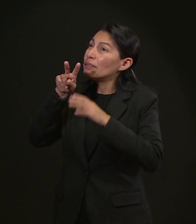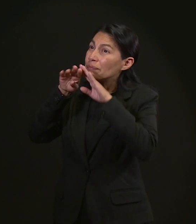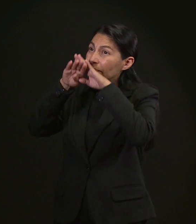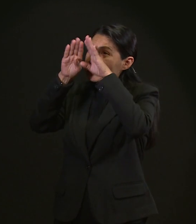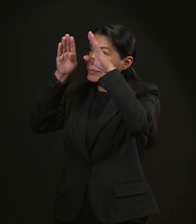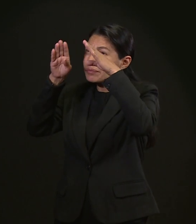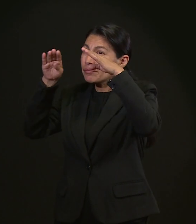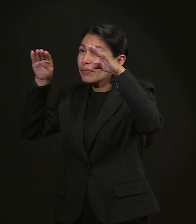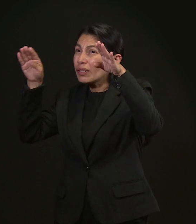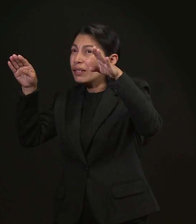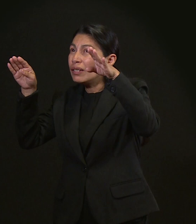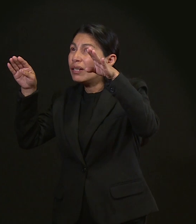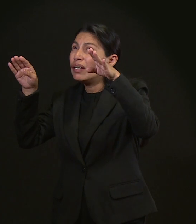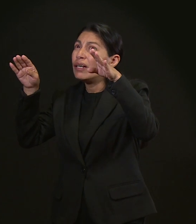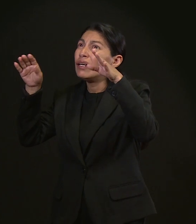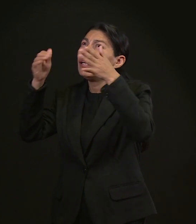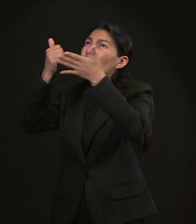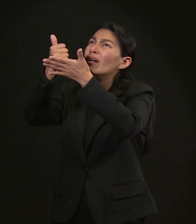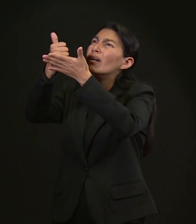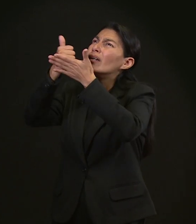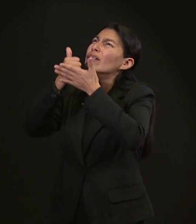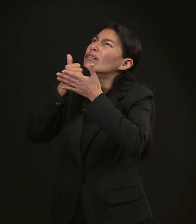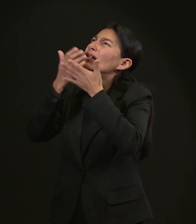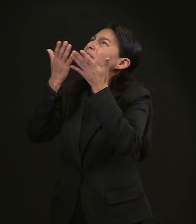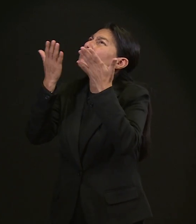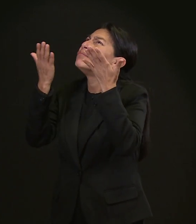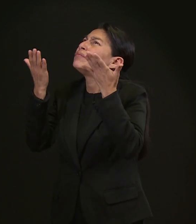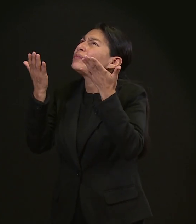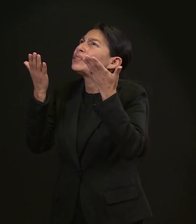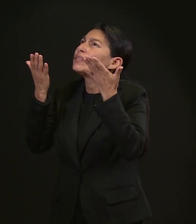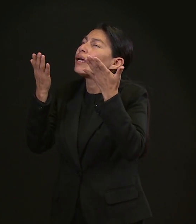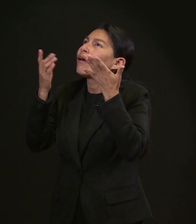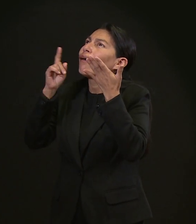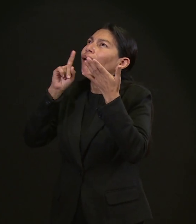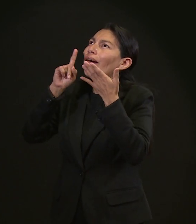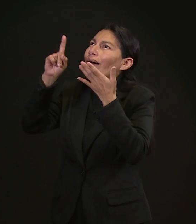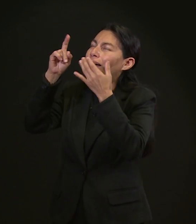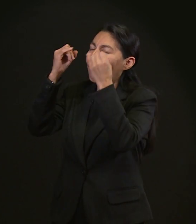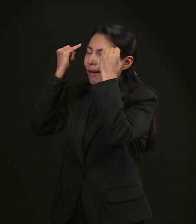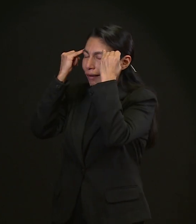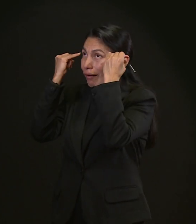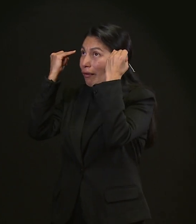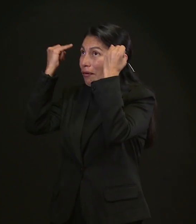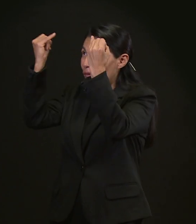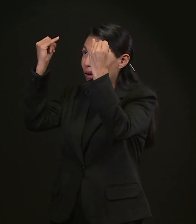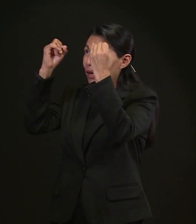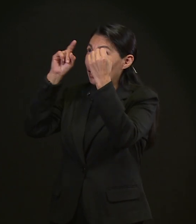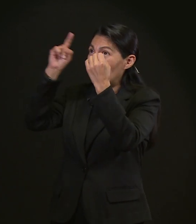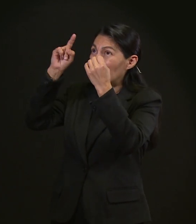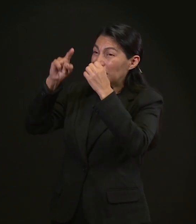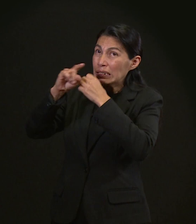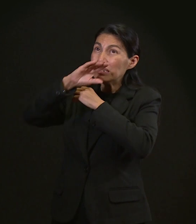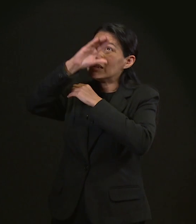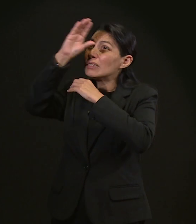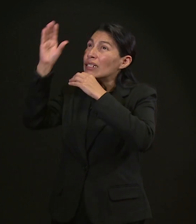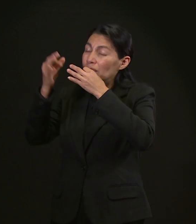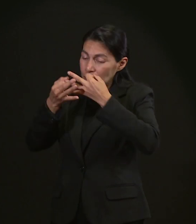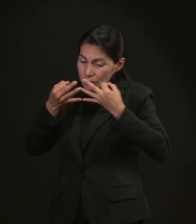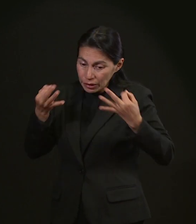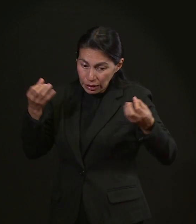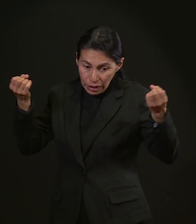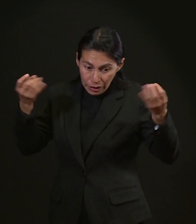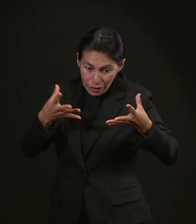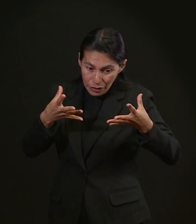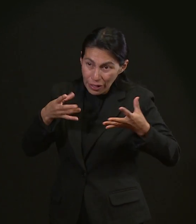alzaré mis ojos a los montes de dónde vendrá mi socorro mi socorro viene de jehová que hizo los